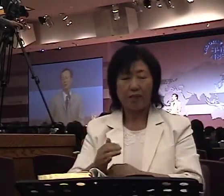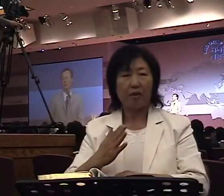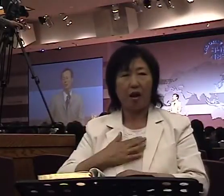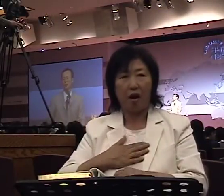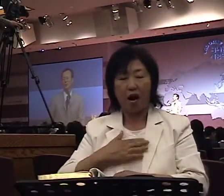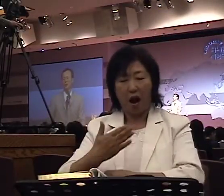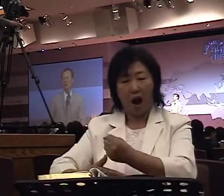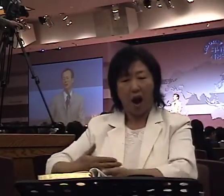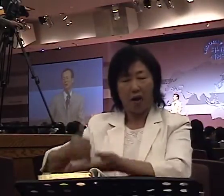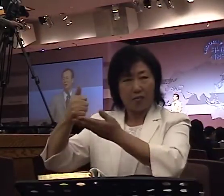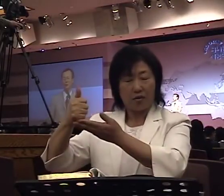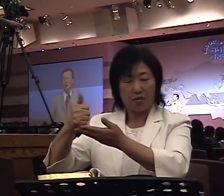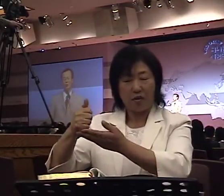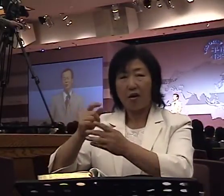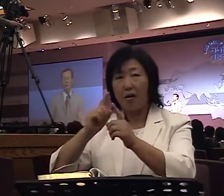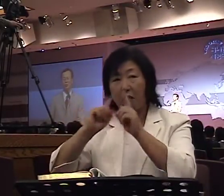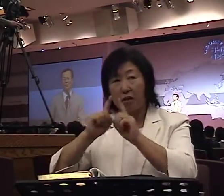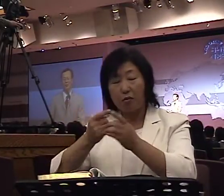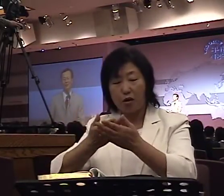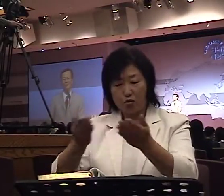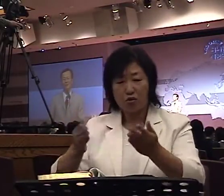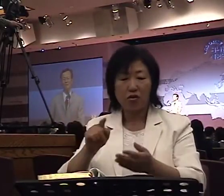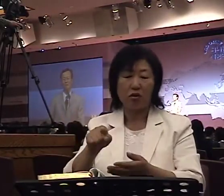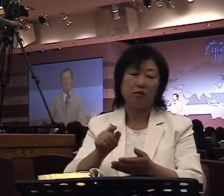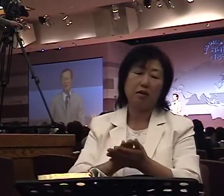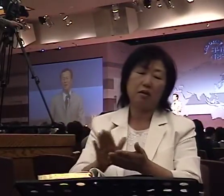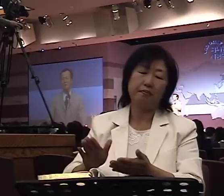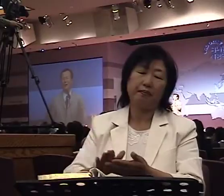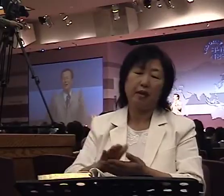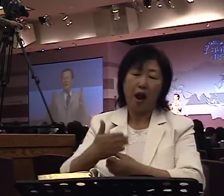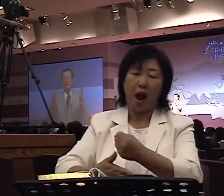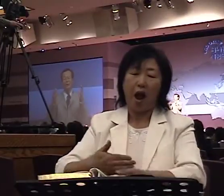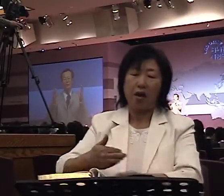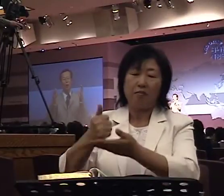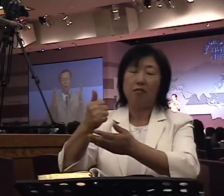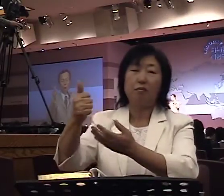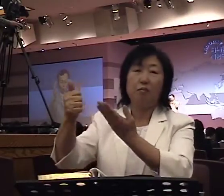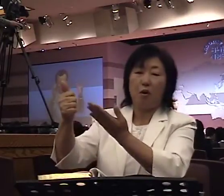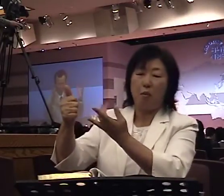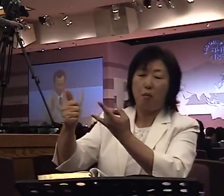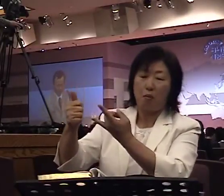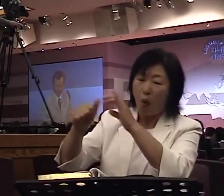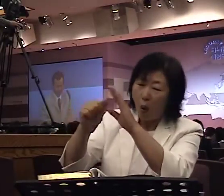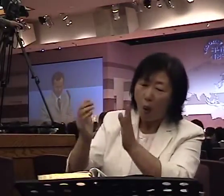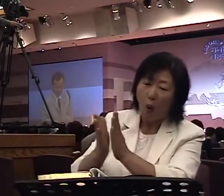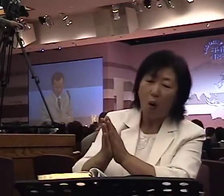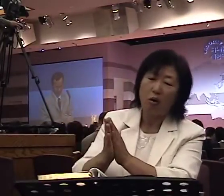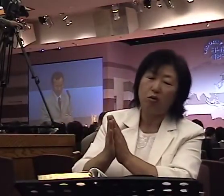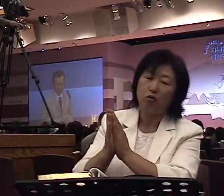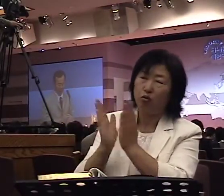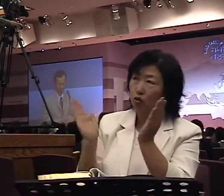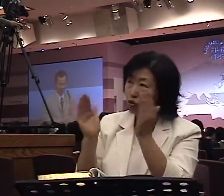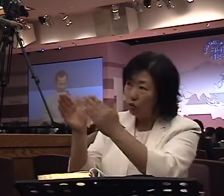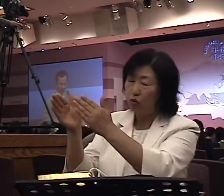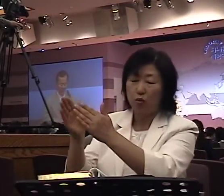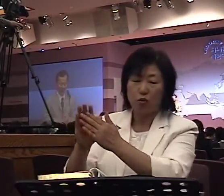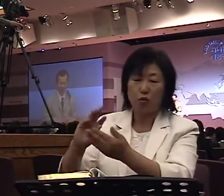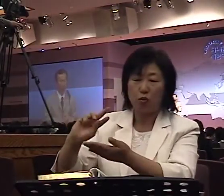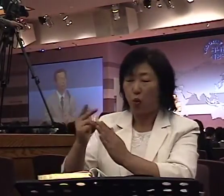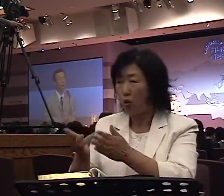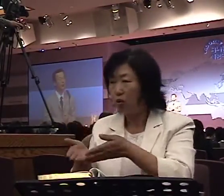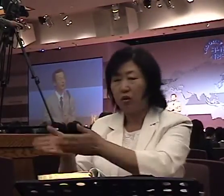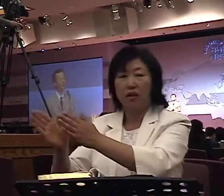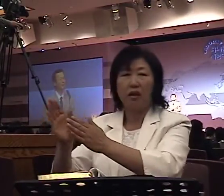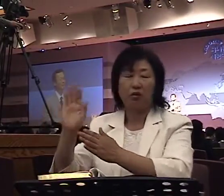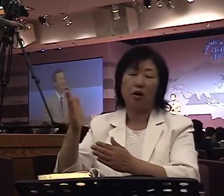하나님께서 말씀해 주시는 것입니다. 하나님께 이제 모든 주목을 돌리게